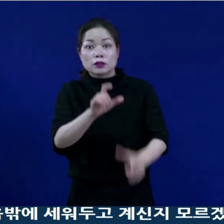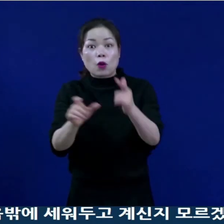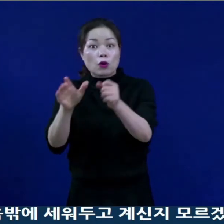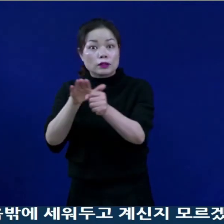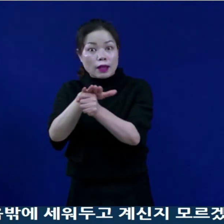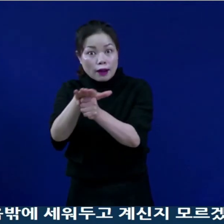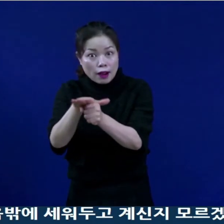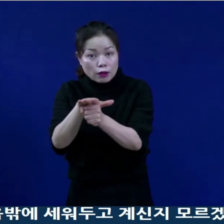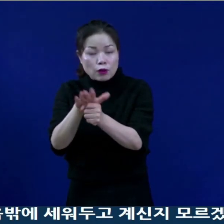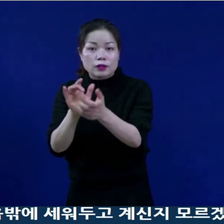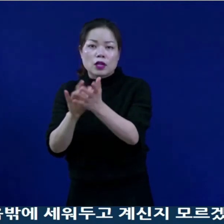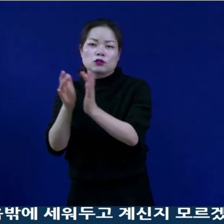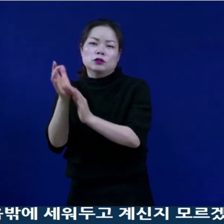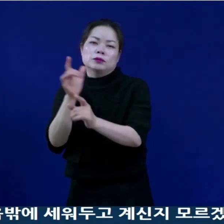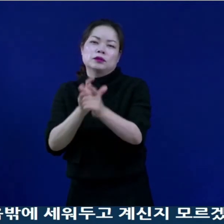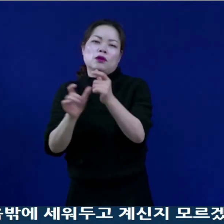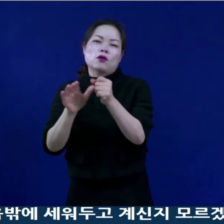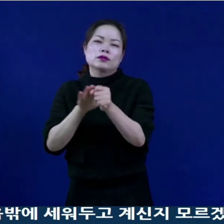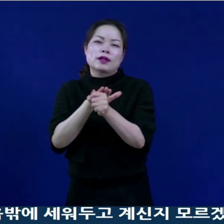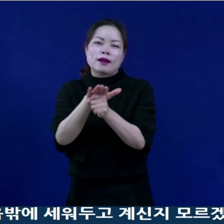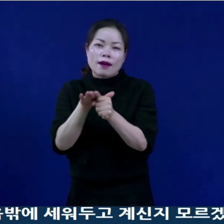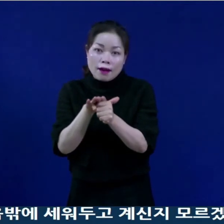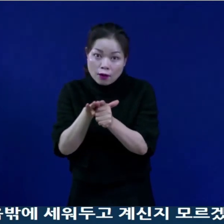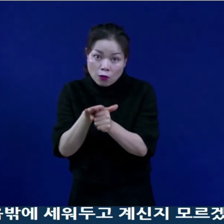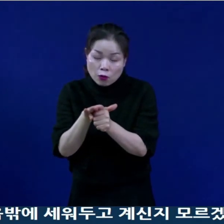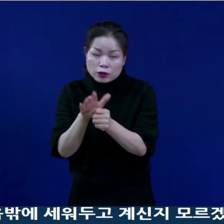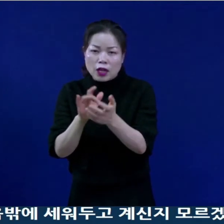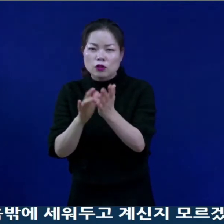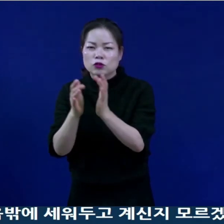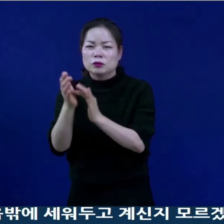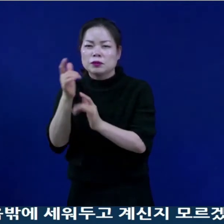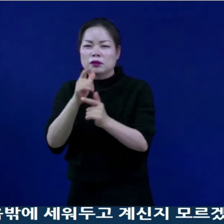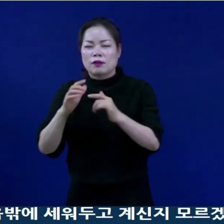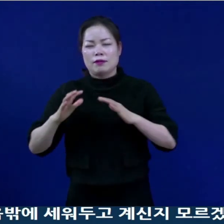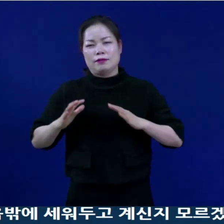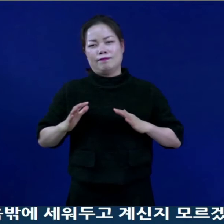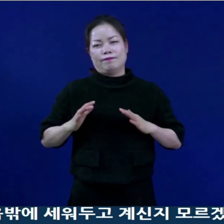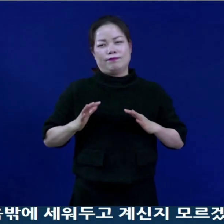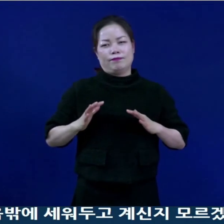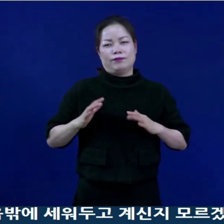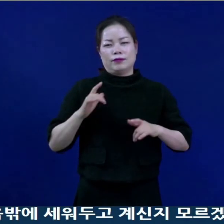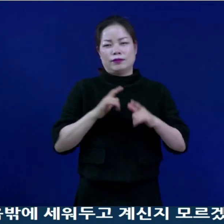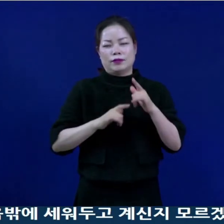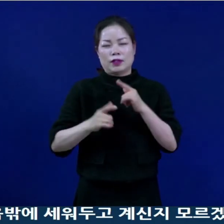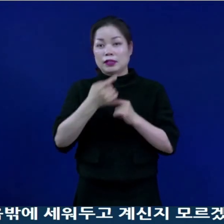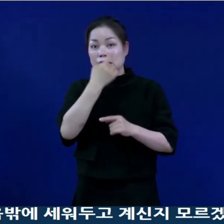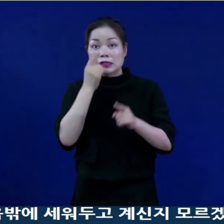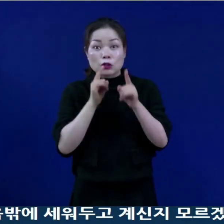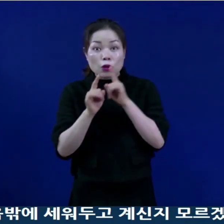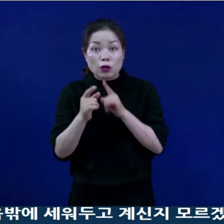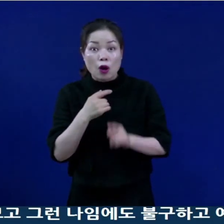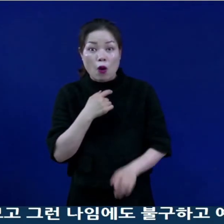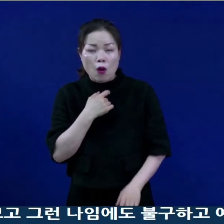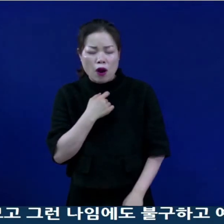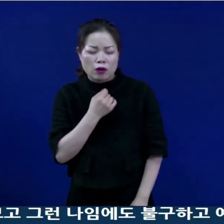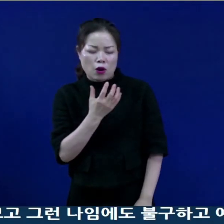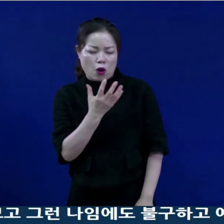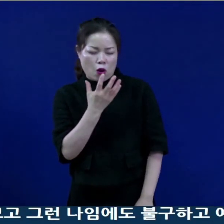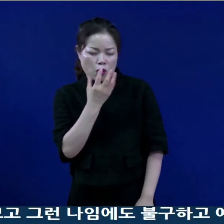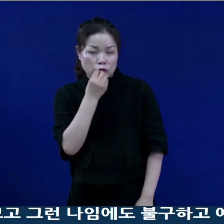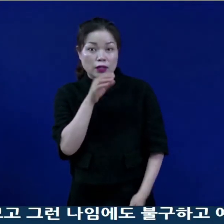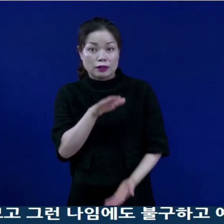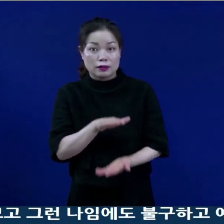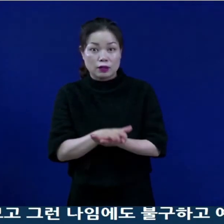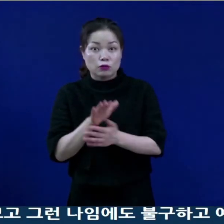사랑하고 예수님을 더 사랑하고 예수님을 더 자랑하고 더 증거하고자 하는 거룩한